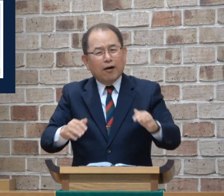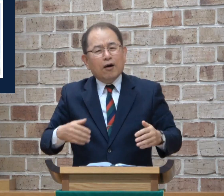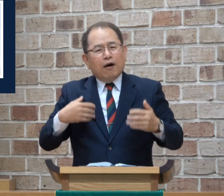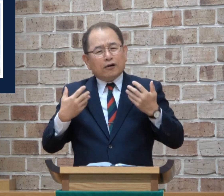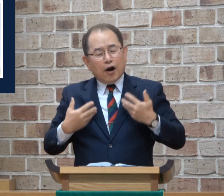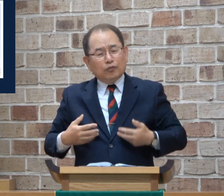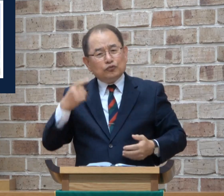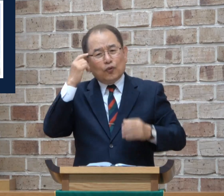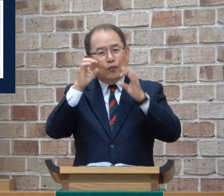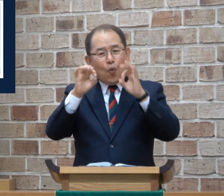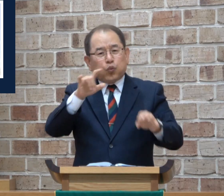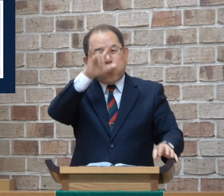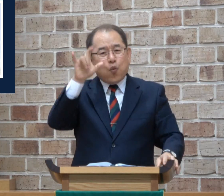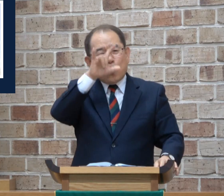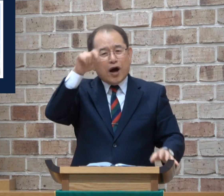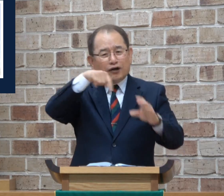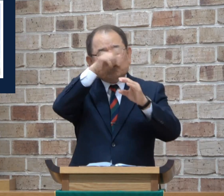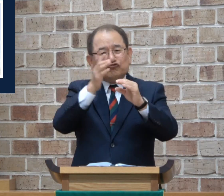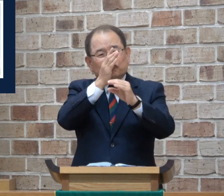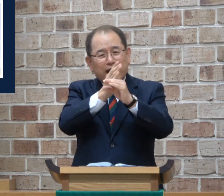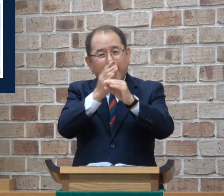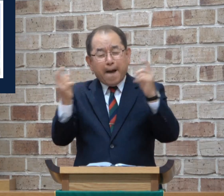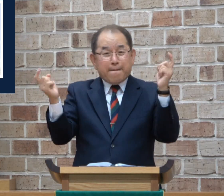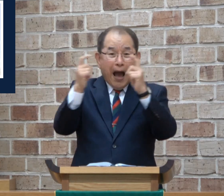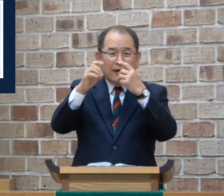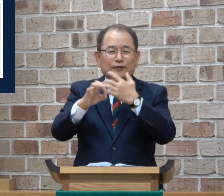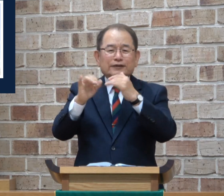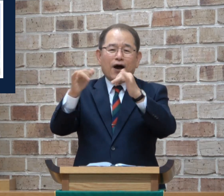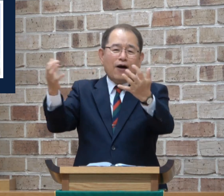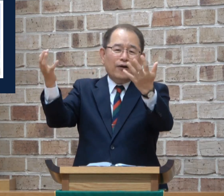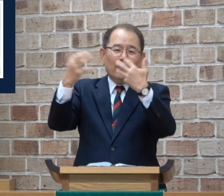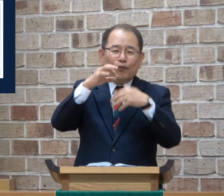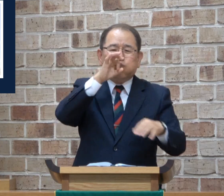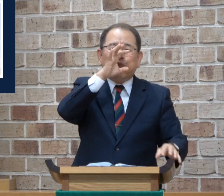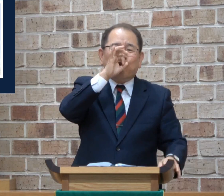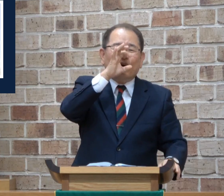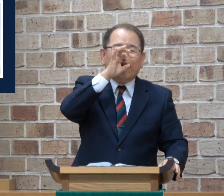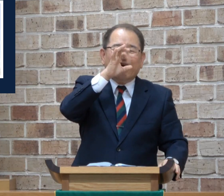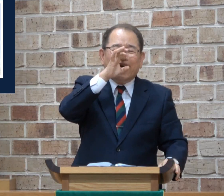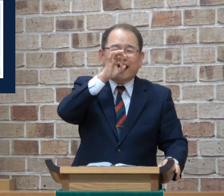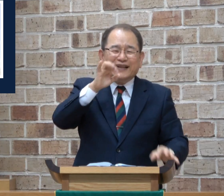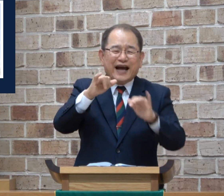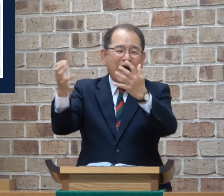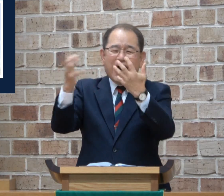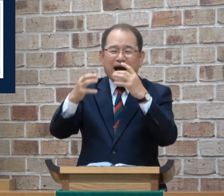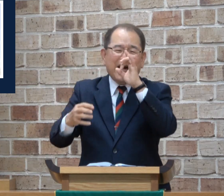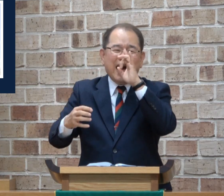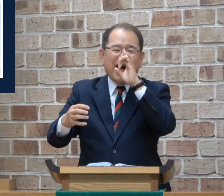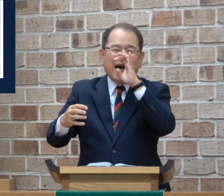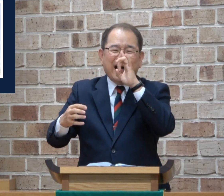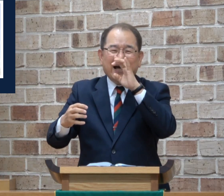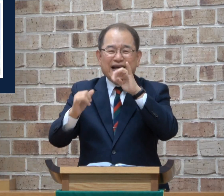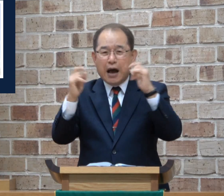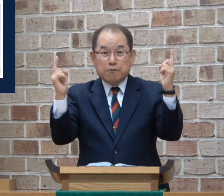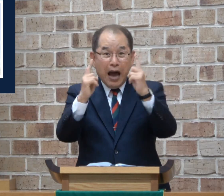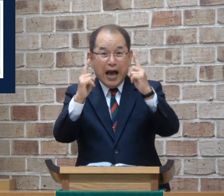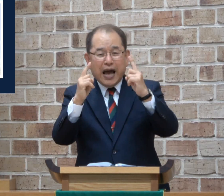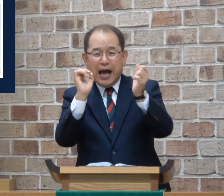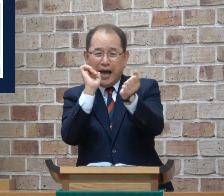코로나 가운데 만약에 50년을 만났으면 우리가 모이지 못했을 텐데 다행히 코로나가